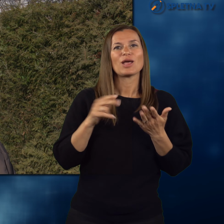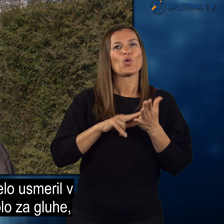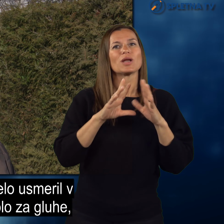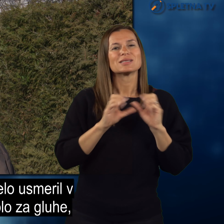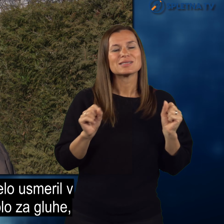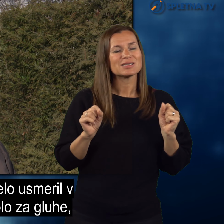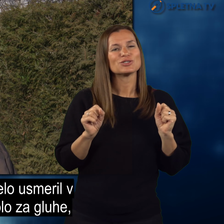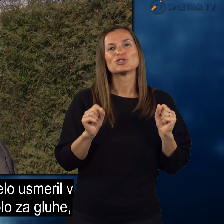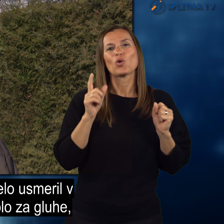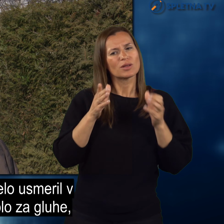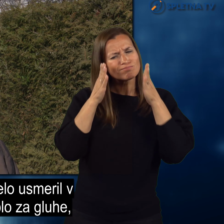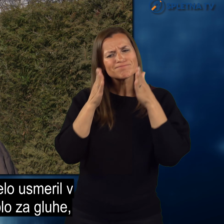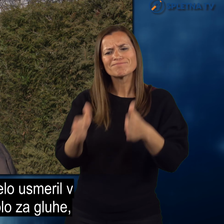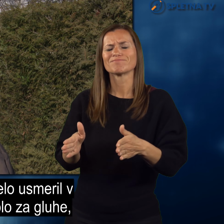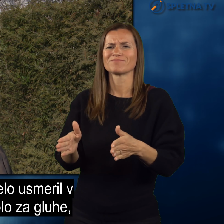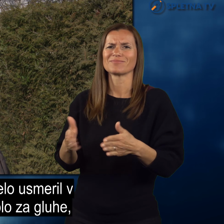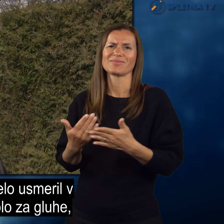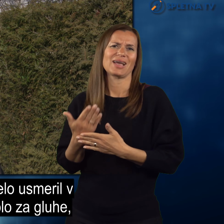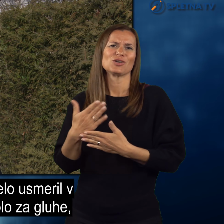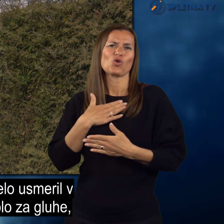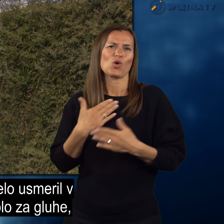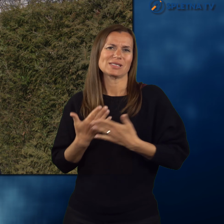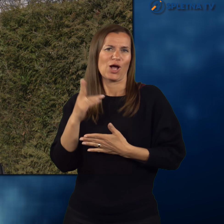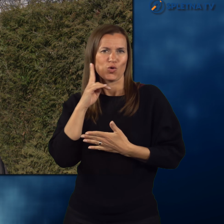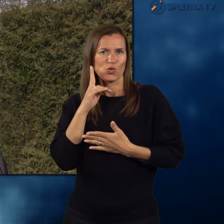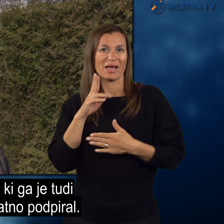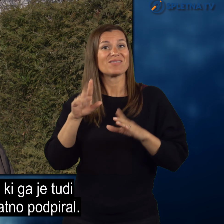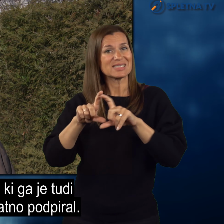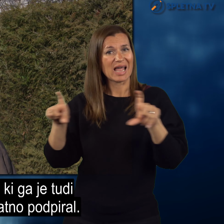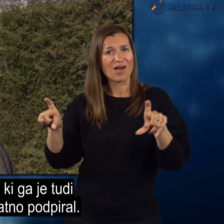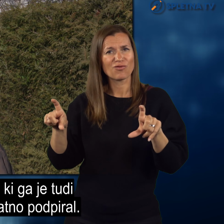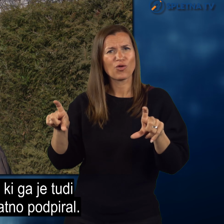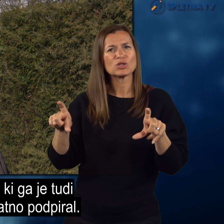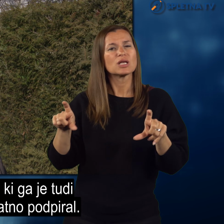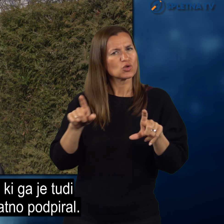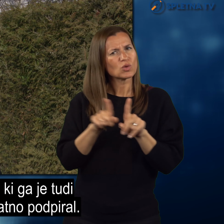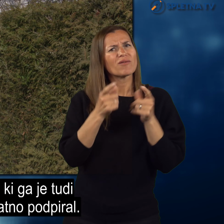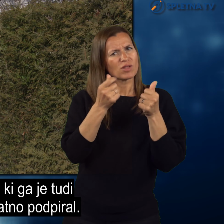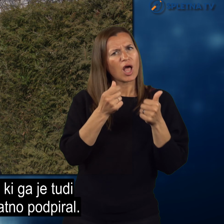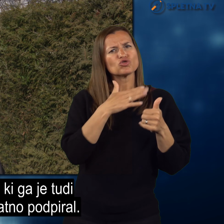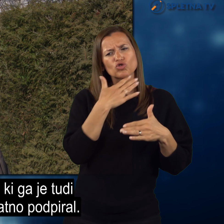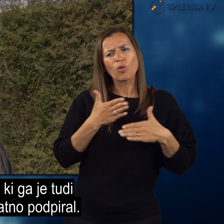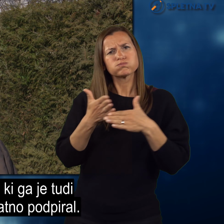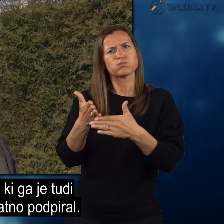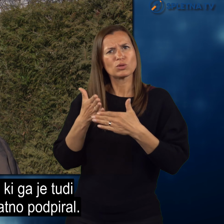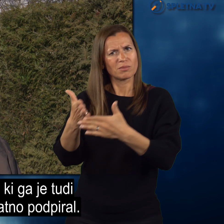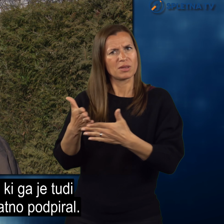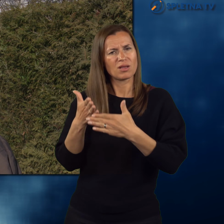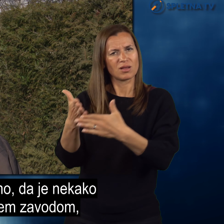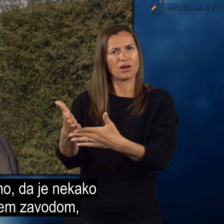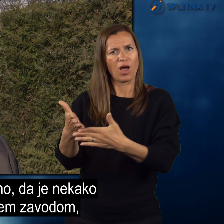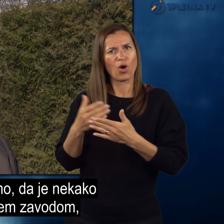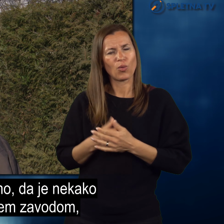resnično zelo usmeril v to svojo šolo za gluhe, v ta zavod, ki ga je tudi finančno znatno podpiral.